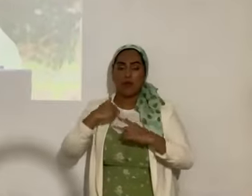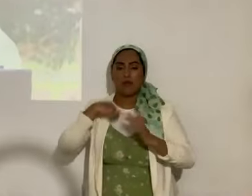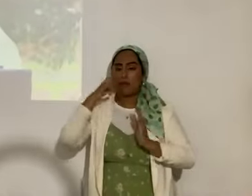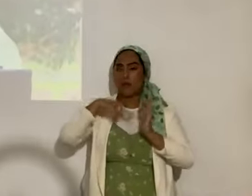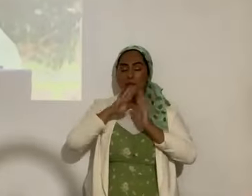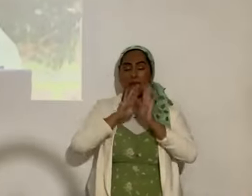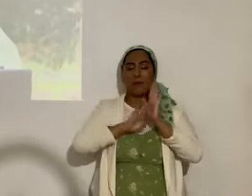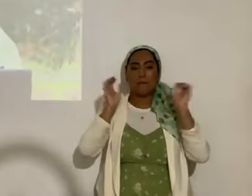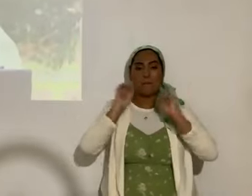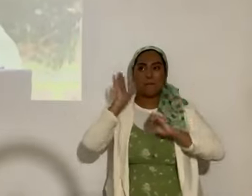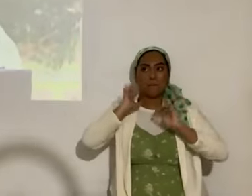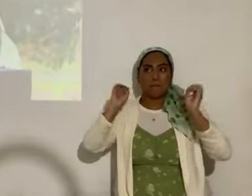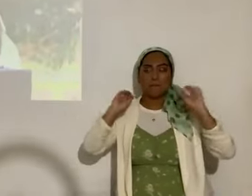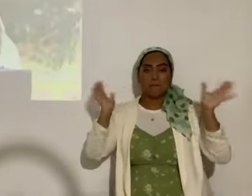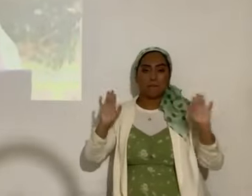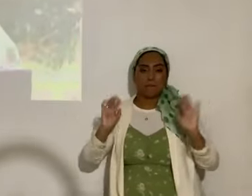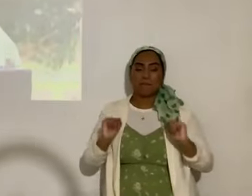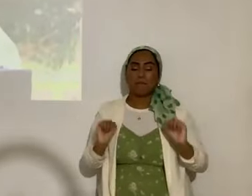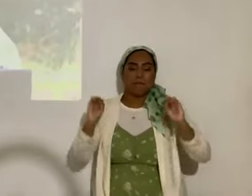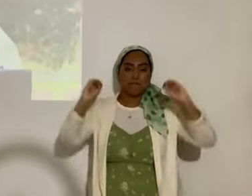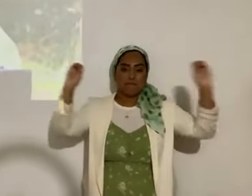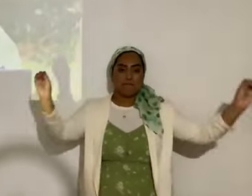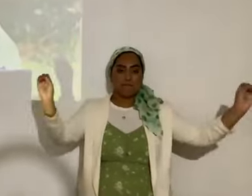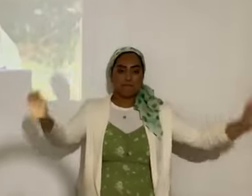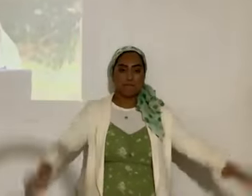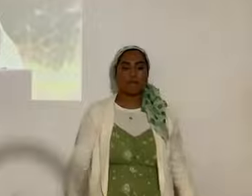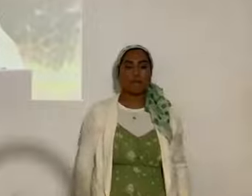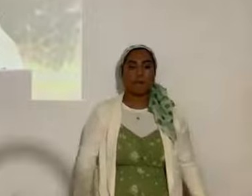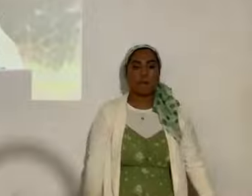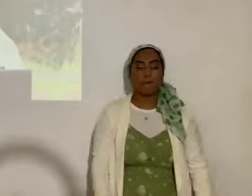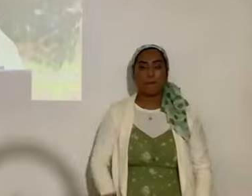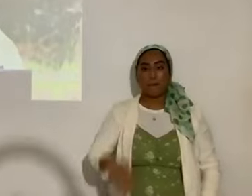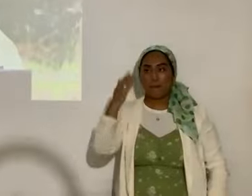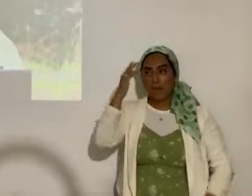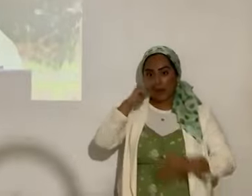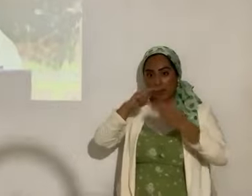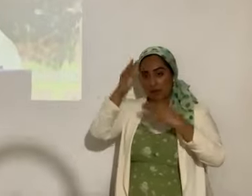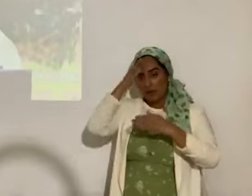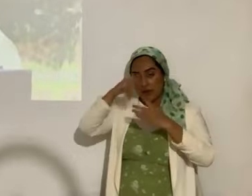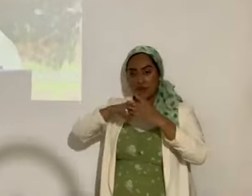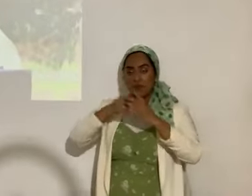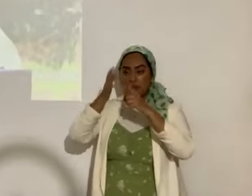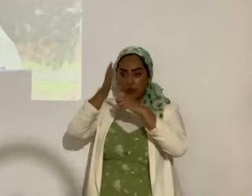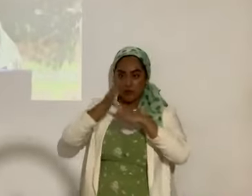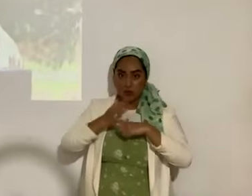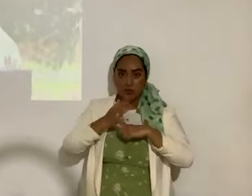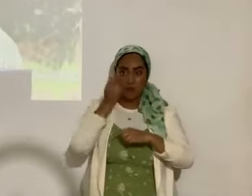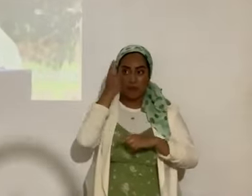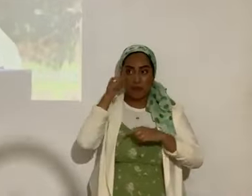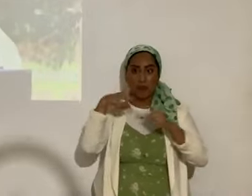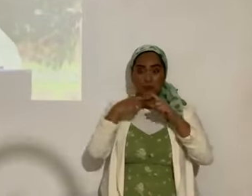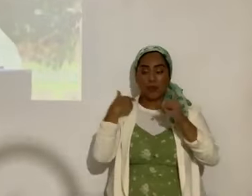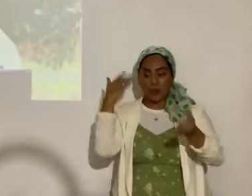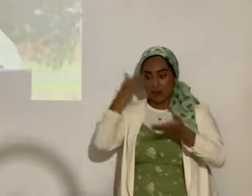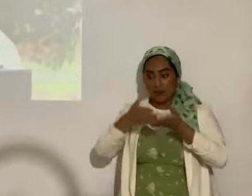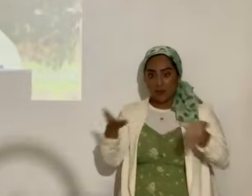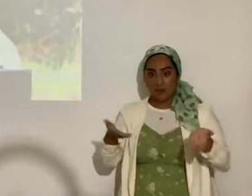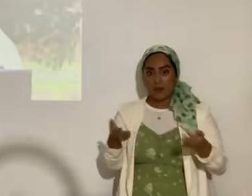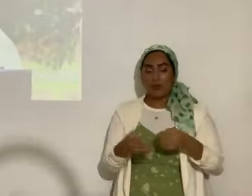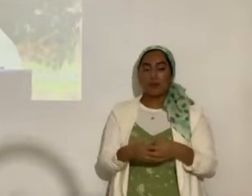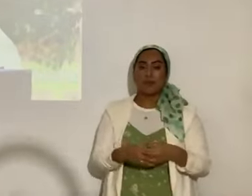leía la Biblia no la leía nada entonces el Eterno me empezó a mostrar abrime los ojos y cuando llegué aquí